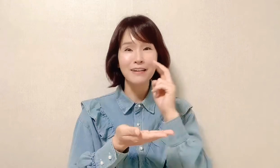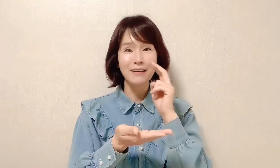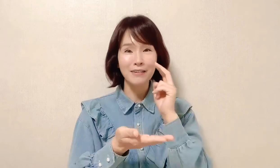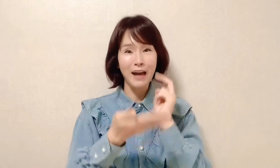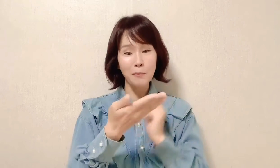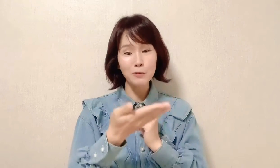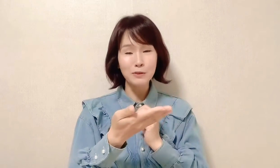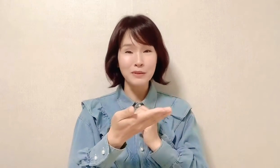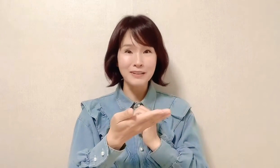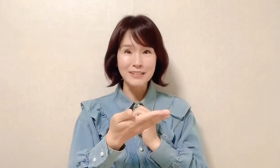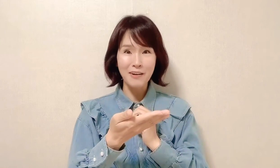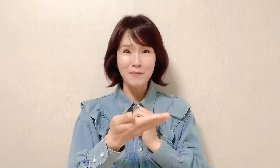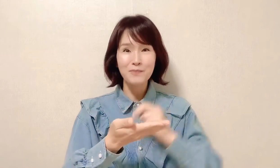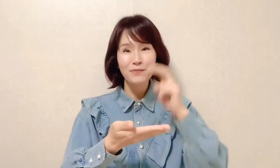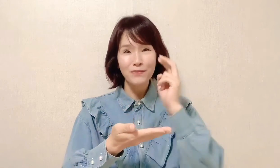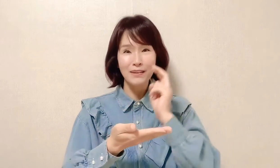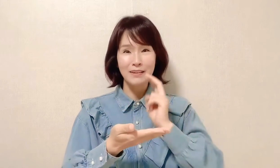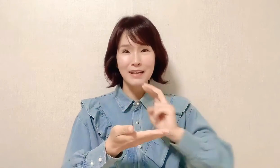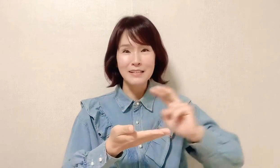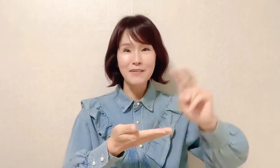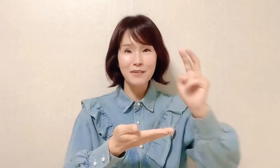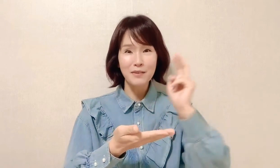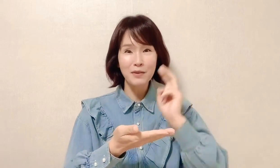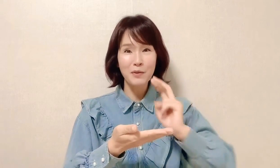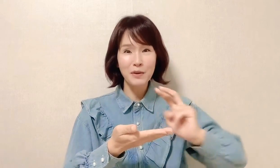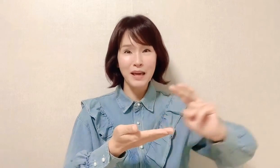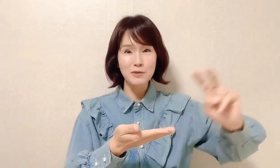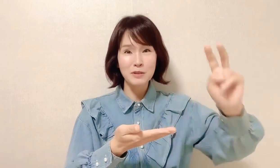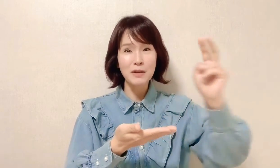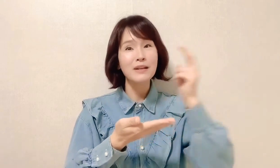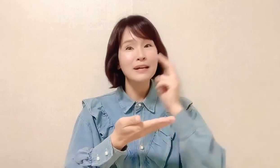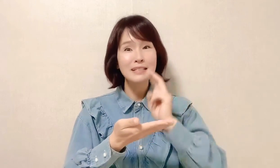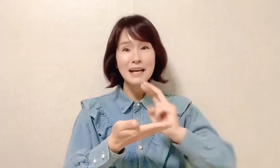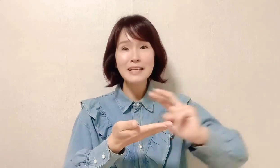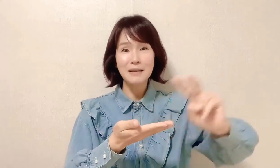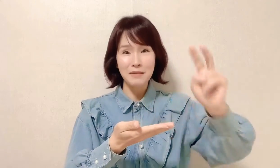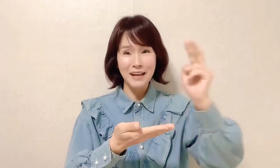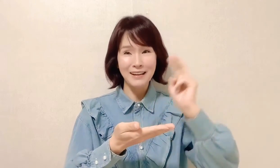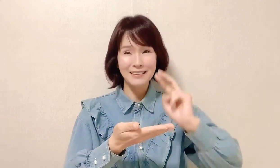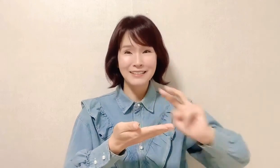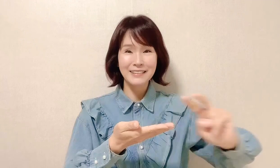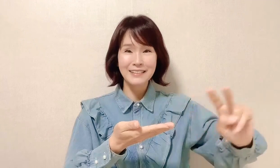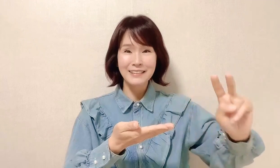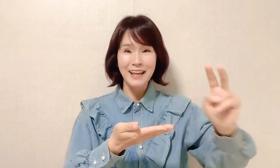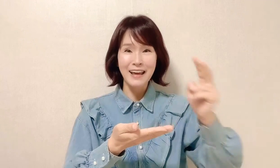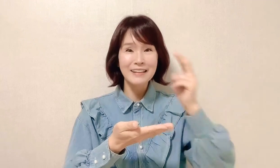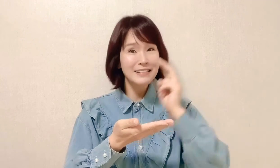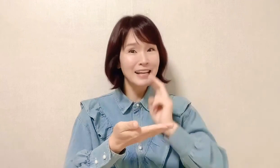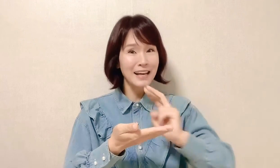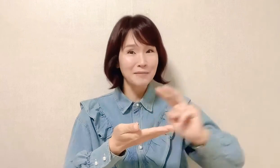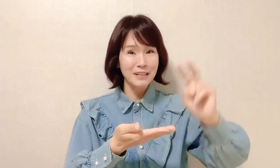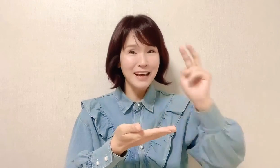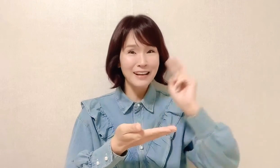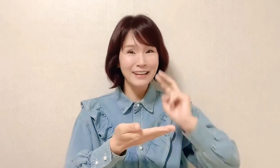이렇게 악보 들고 있는 것처럼. 이렇게 해서 이렇게 해주시면 찬양입니다. 네, 찬양입니다.